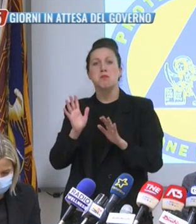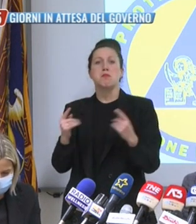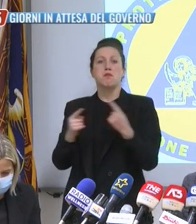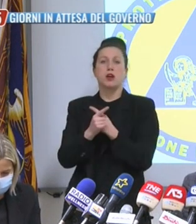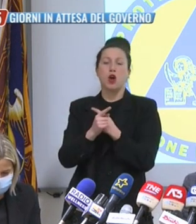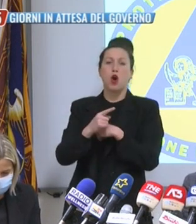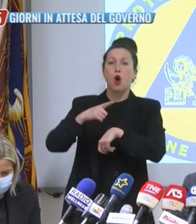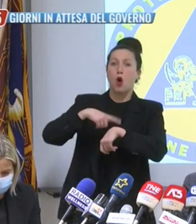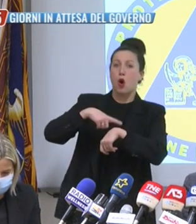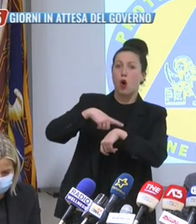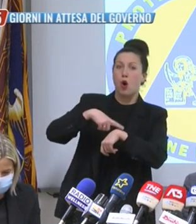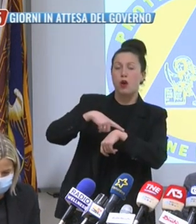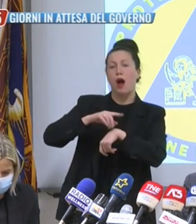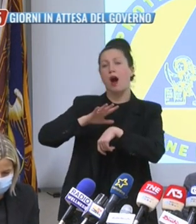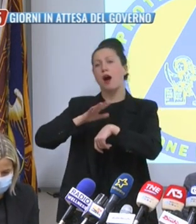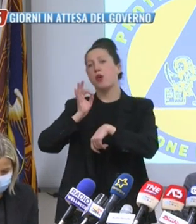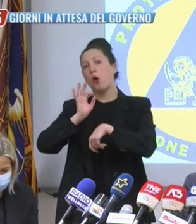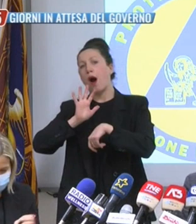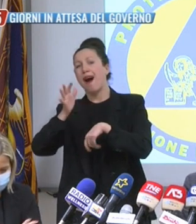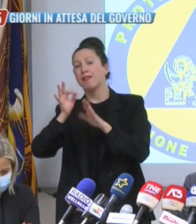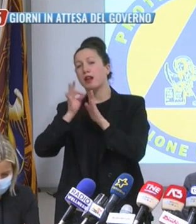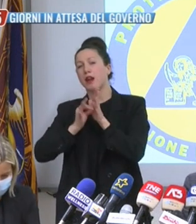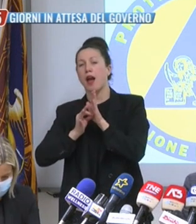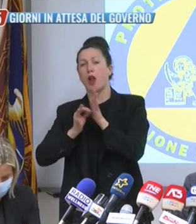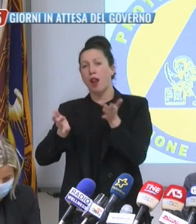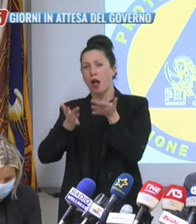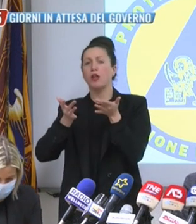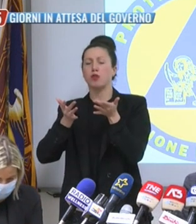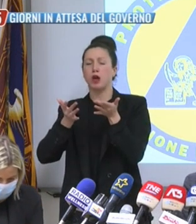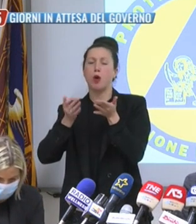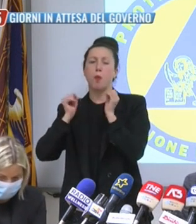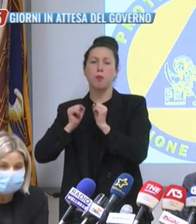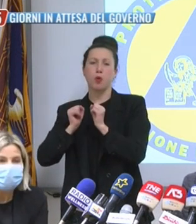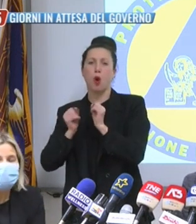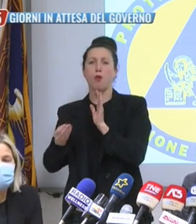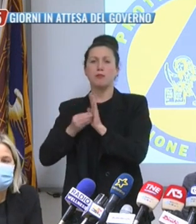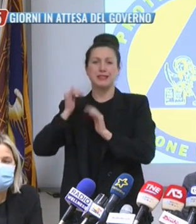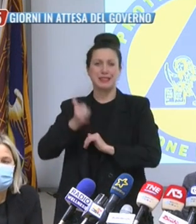sì, ma non sto parlando di confini comunali, questo è poco ma sicuro.